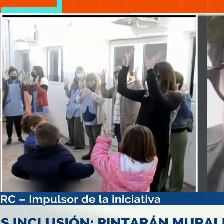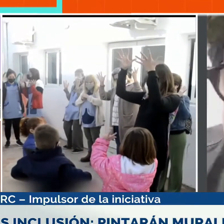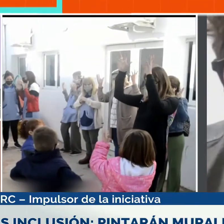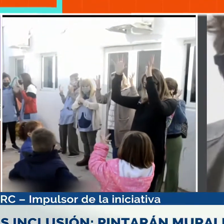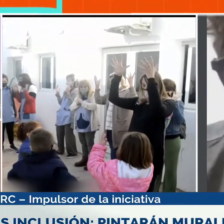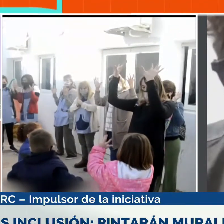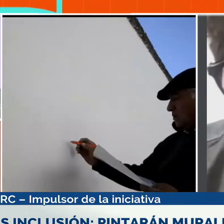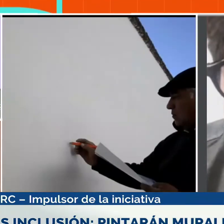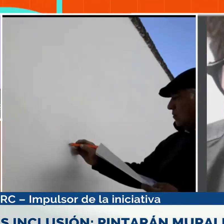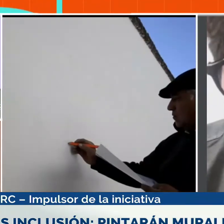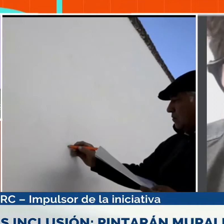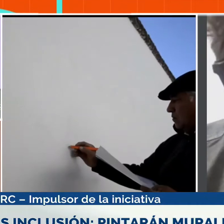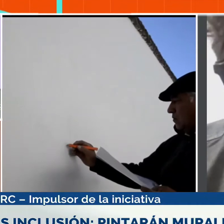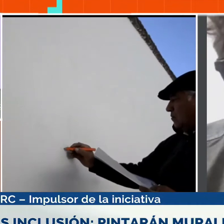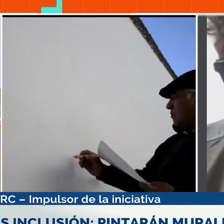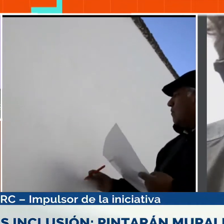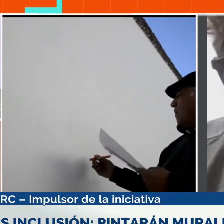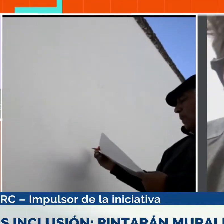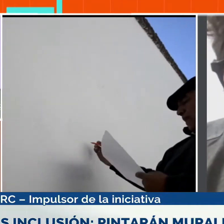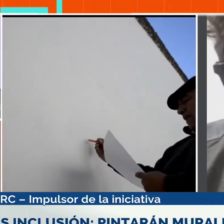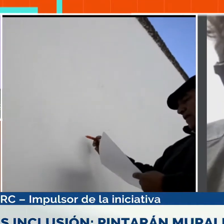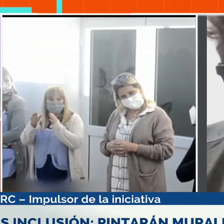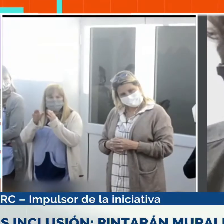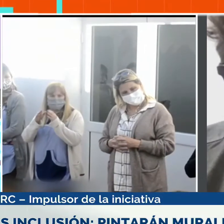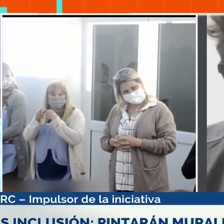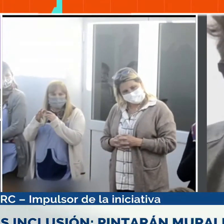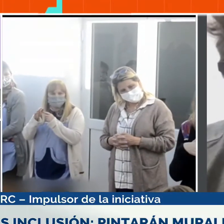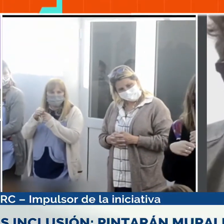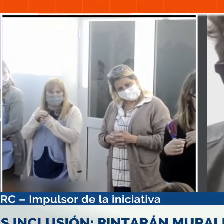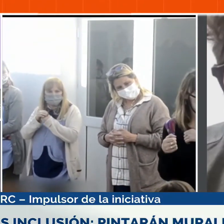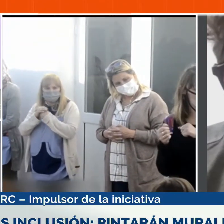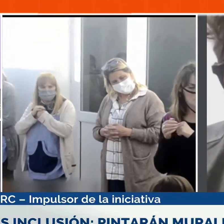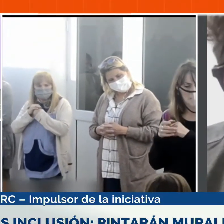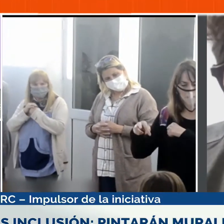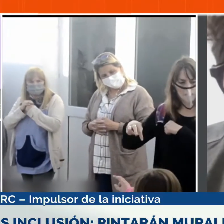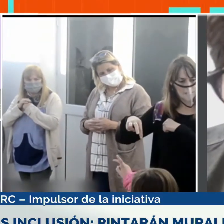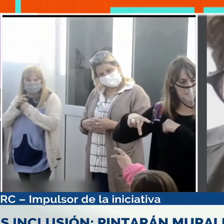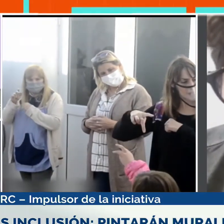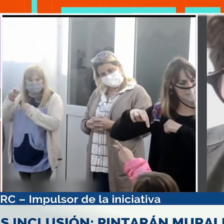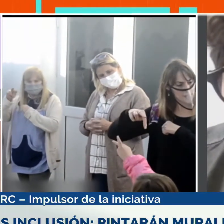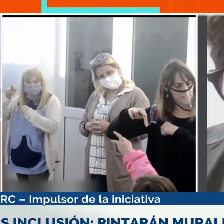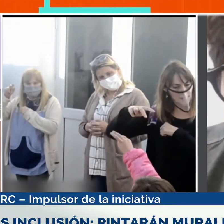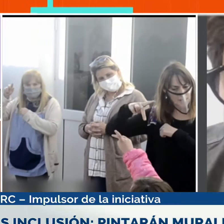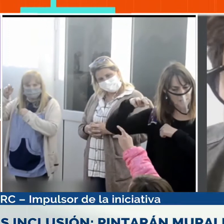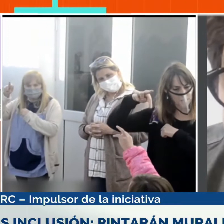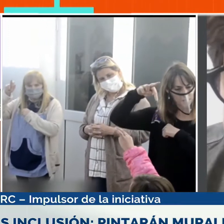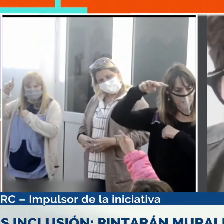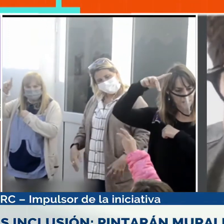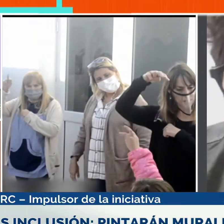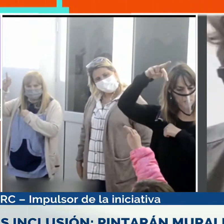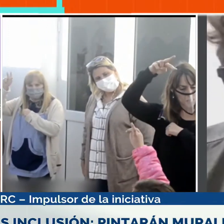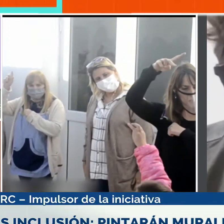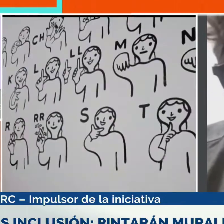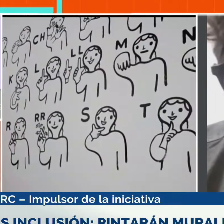que se han hecho murales. Inclusive, uno en España, que es un tamaño muy importante.